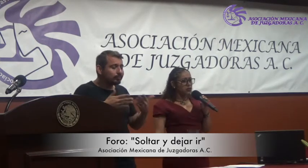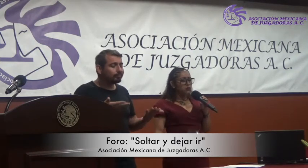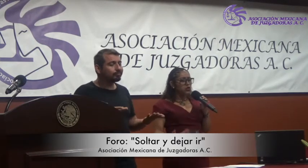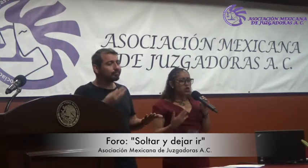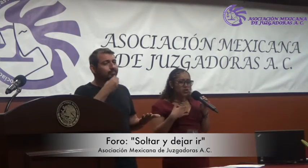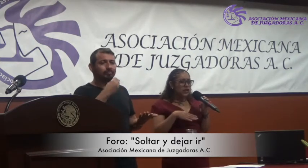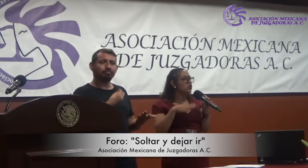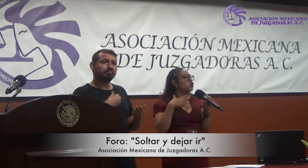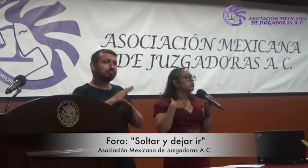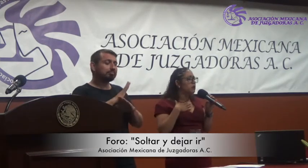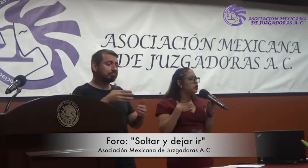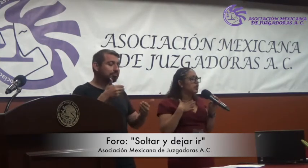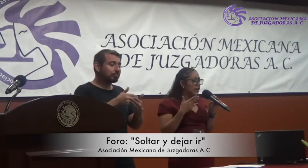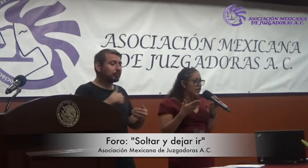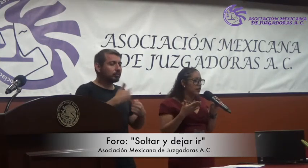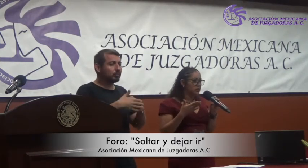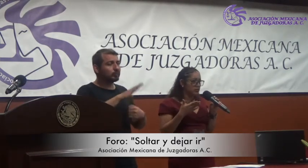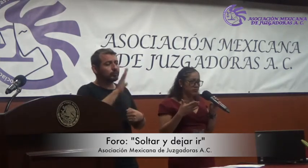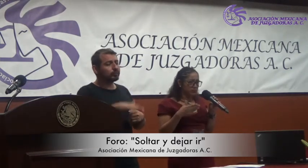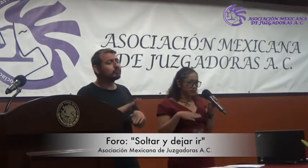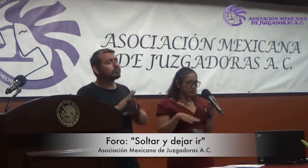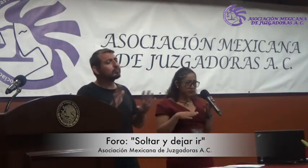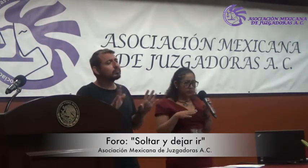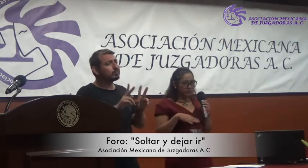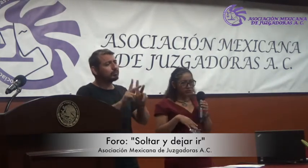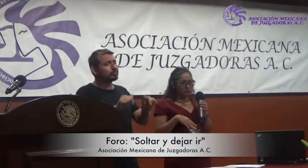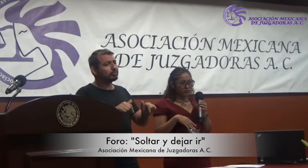paz, nos vamos contentos, nos vamos tranquilos.